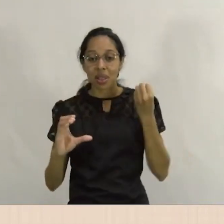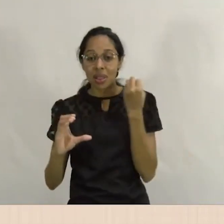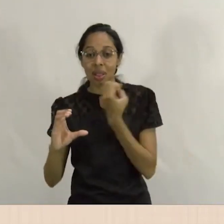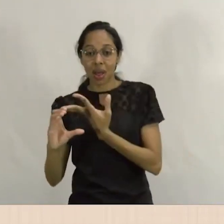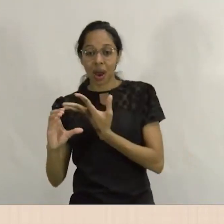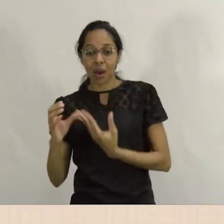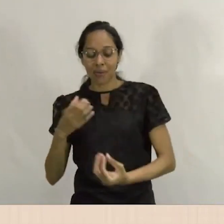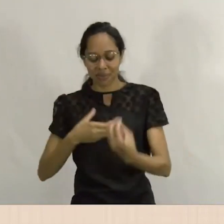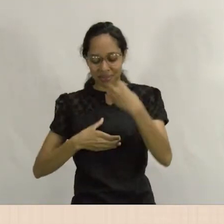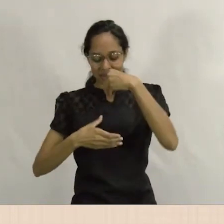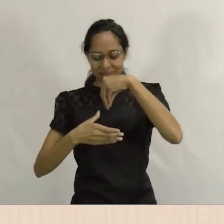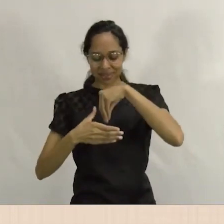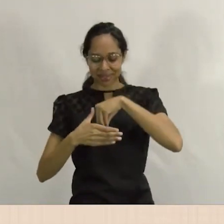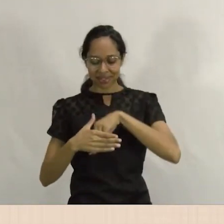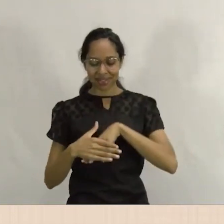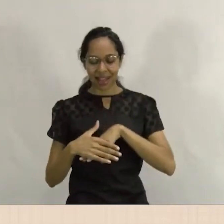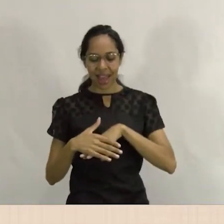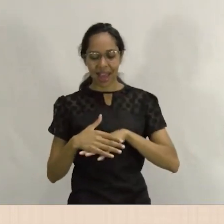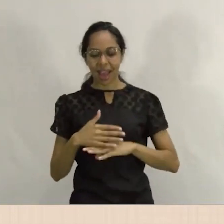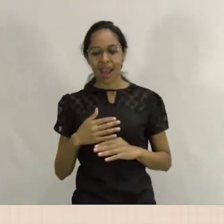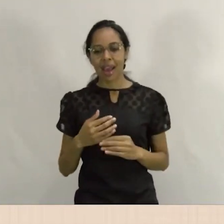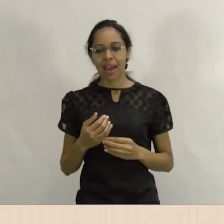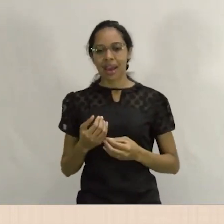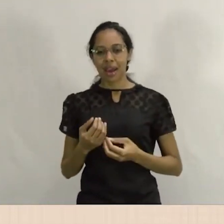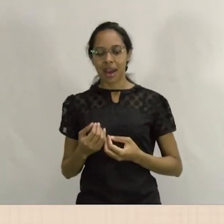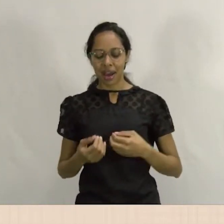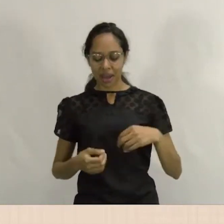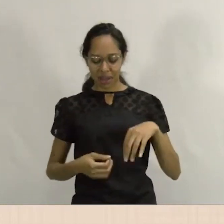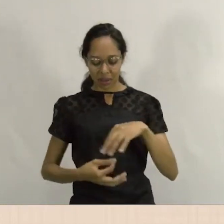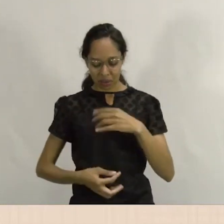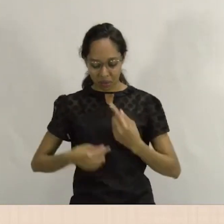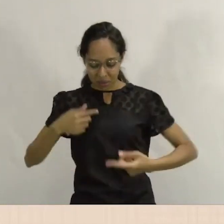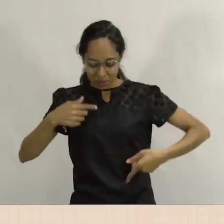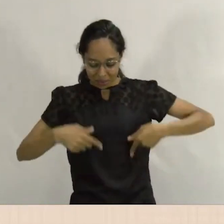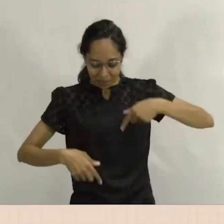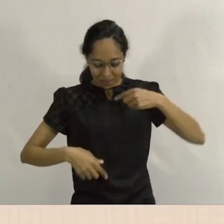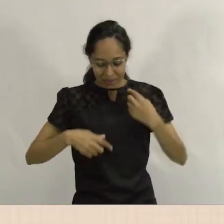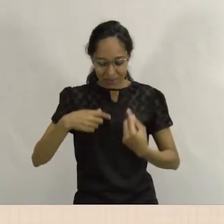divinos para saciar, para alimentar as nossas células.